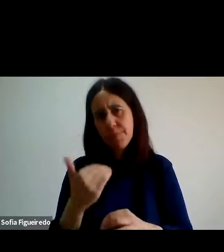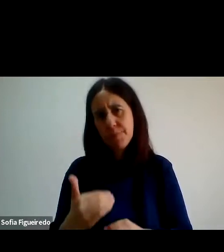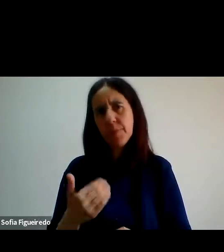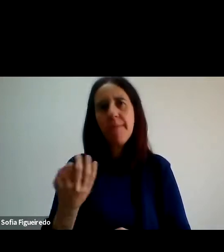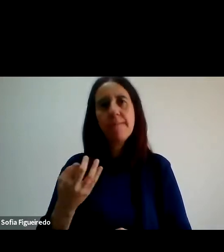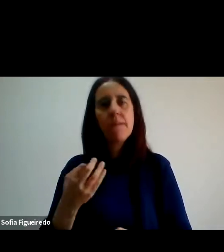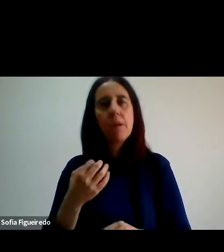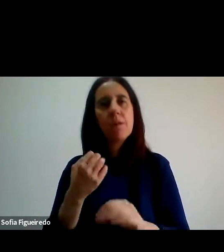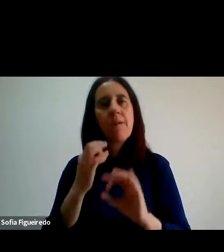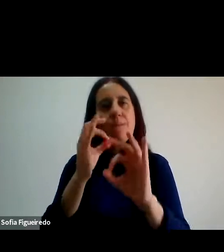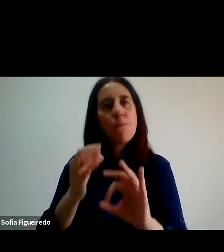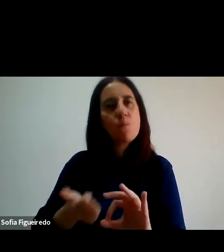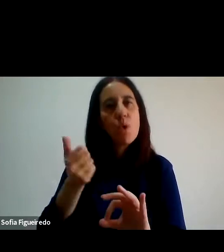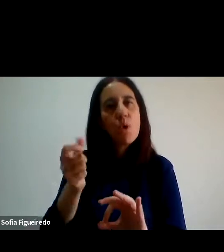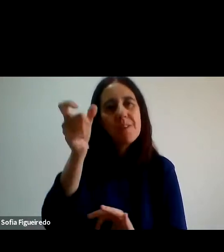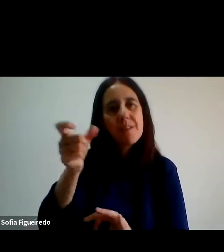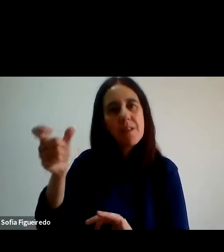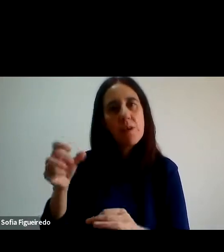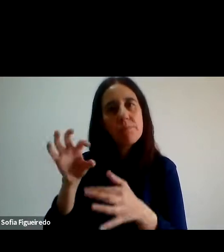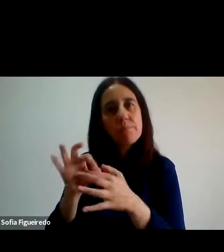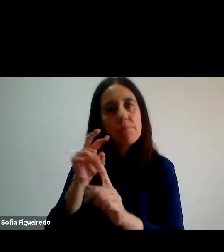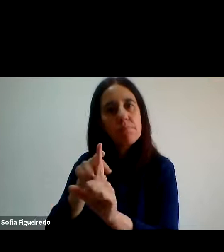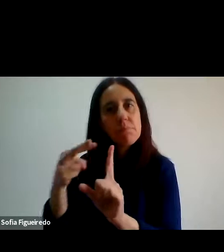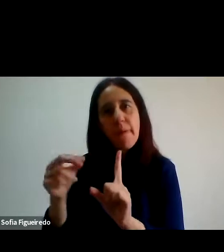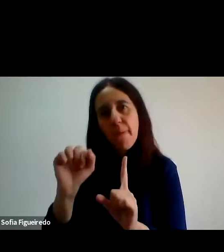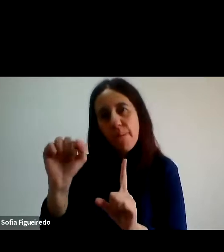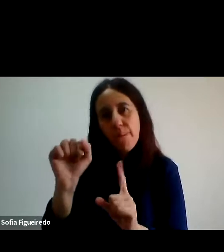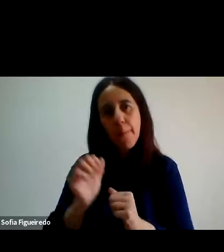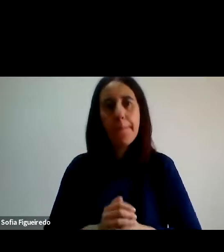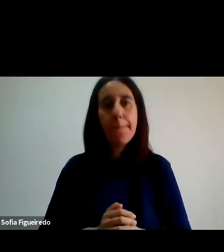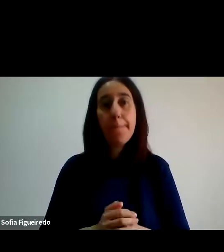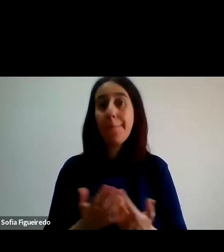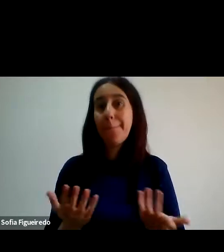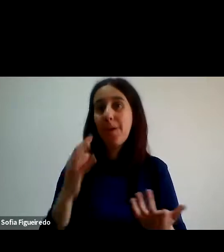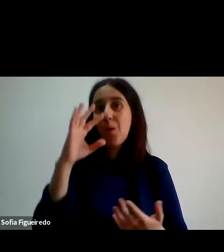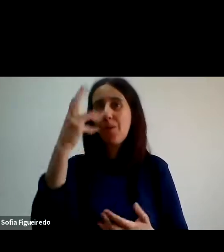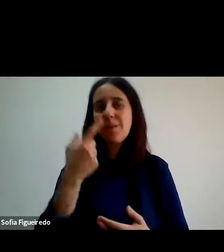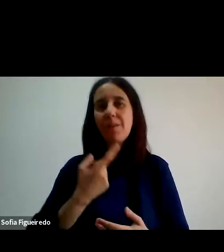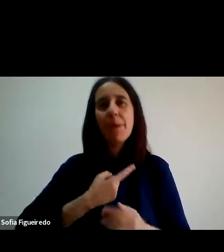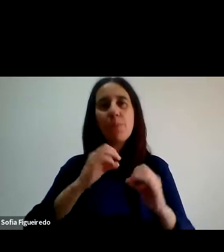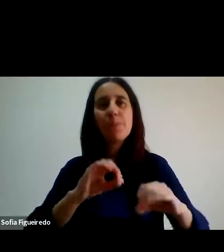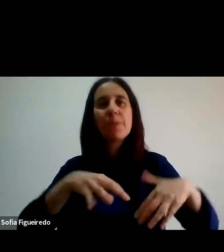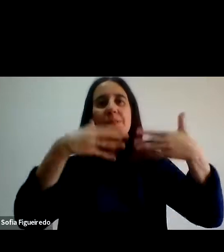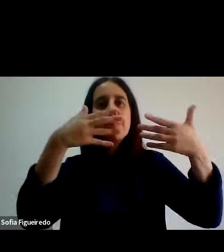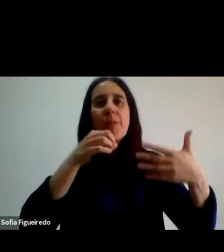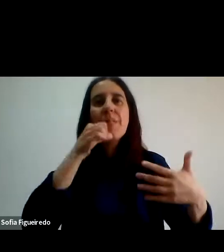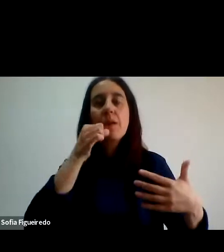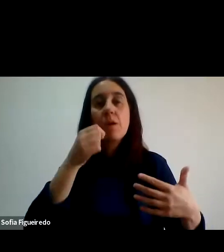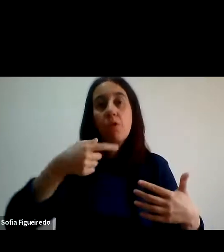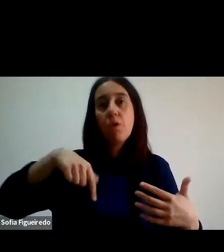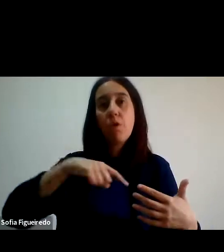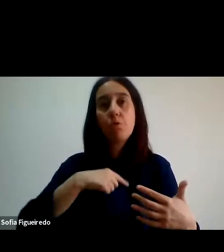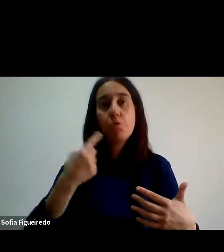servirmos melhor o cidadão do ponto de vista dele. Ora, para que isso aconteça, nós temos que começar pelo princípio. E muitas vezes nós somos